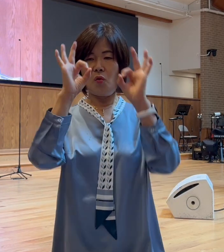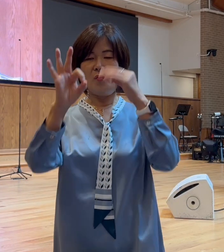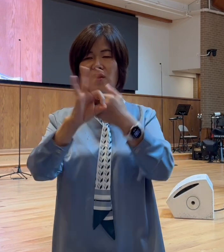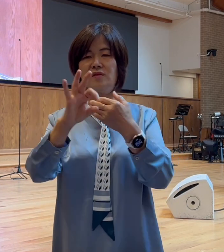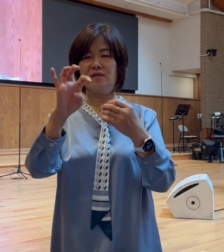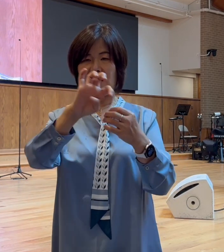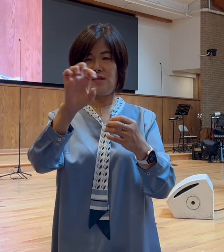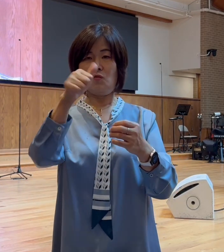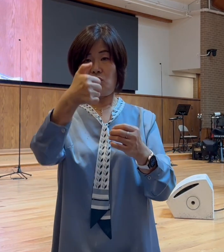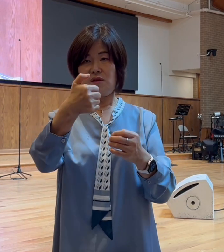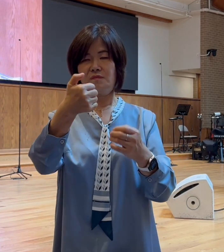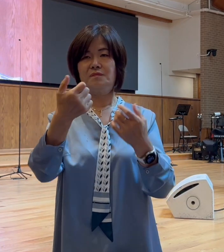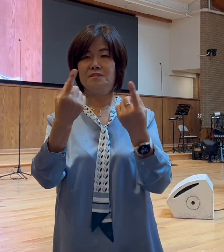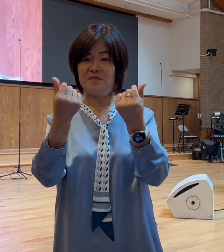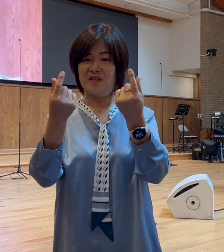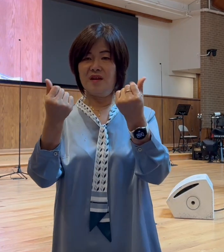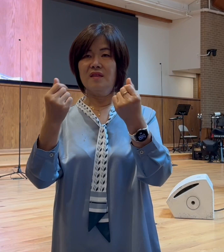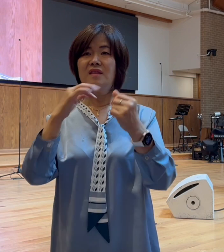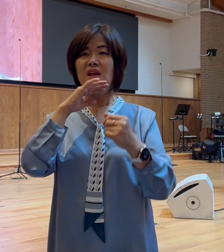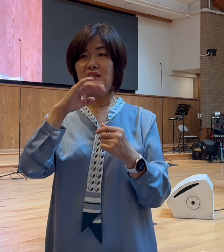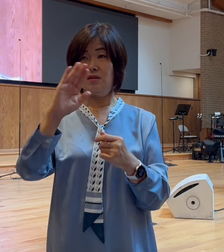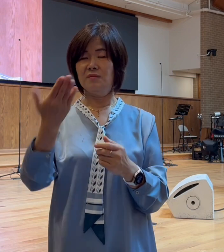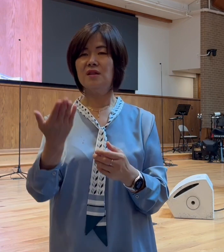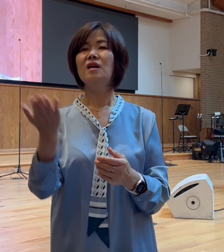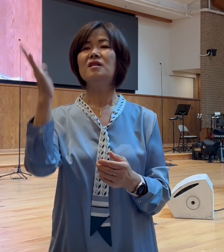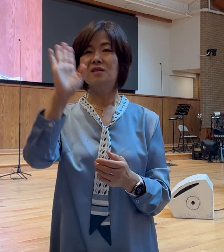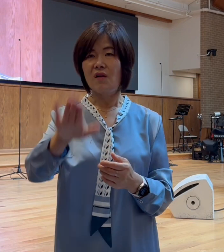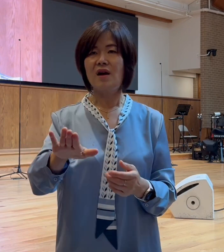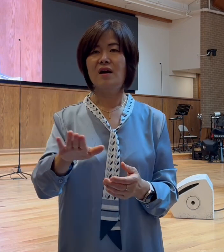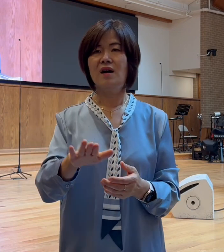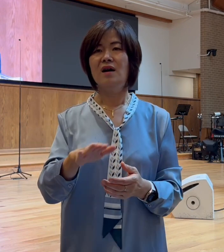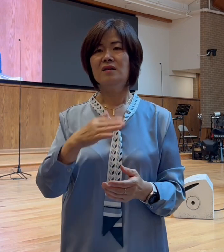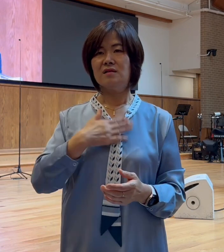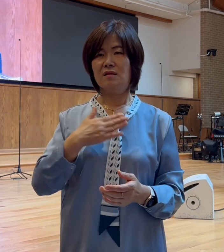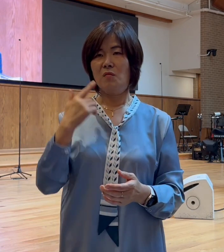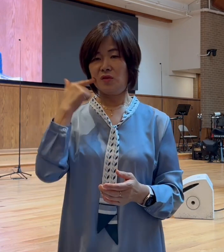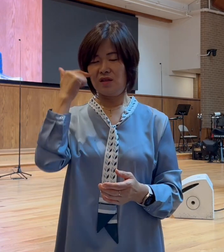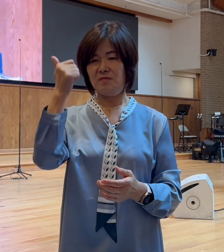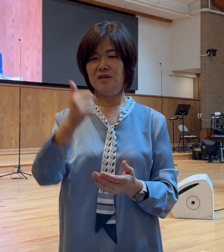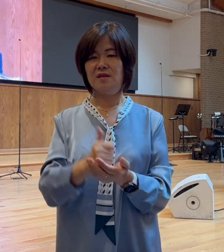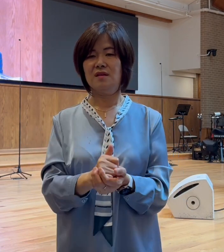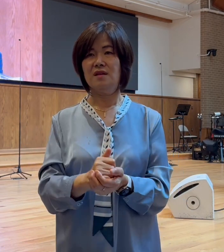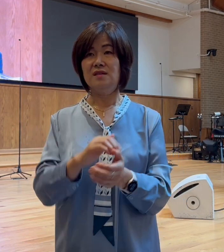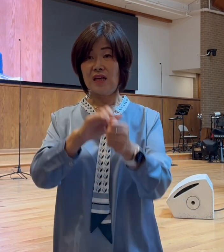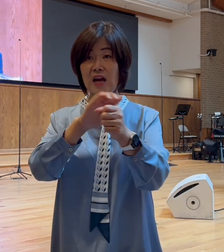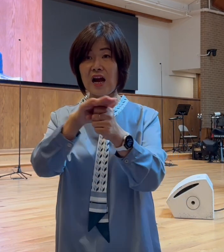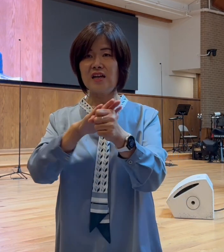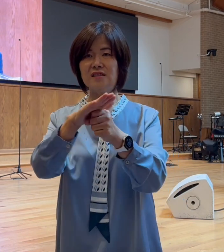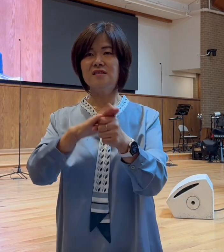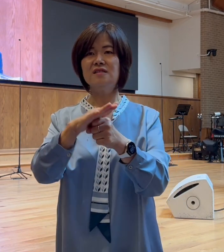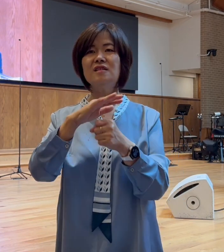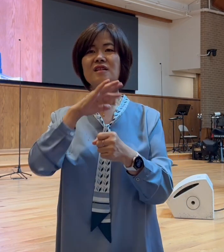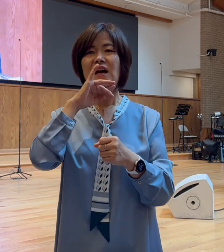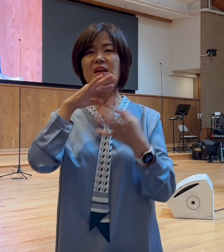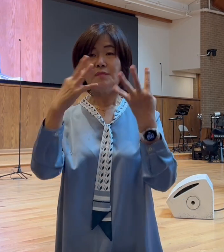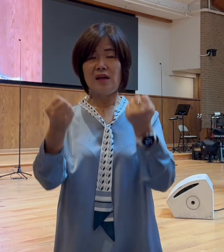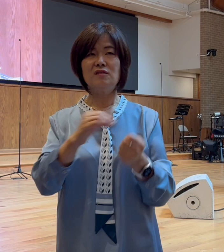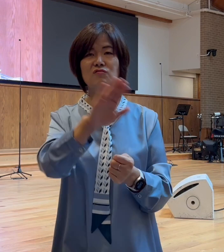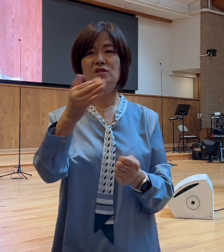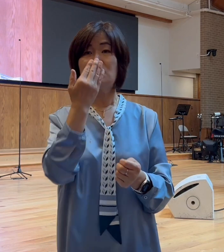한 중반 정도 뭐 이렇게 되긴 하지만, 그럼에도 불구하고 저는 우리 사랑하는 나이 드신 우리